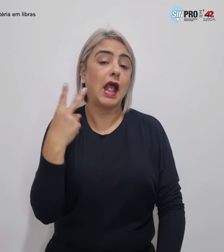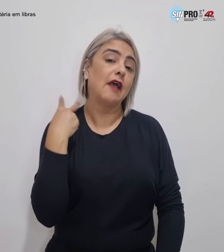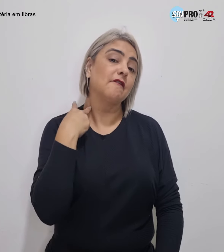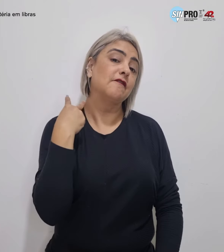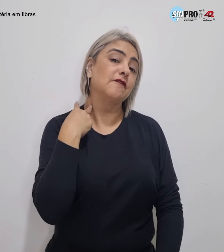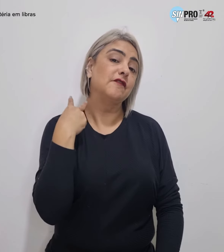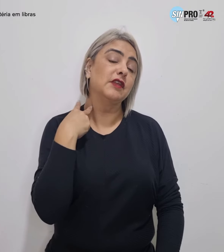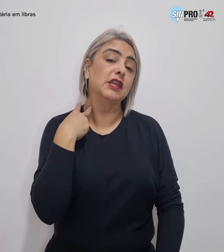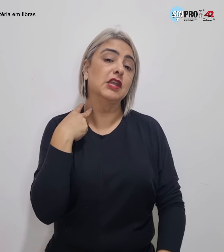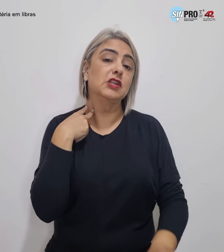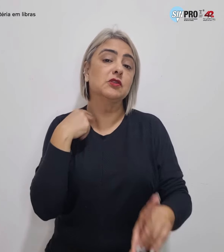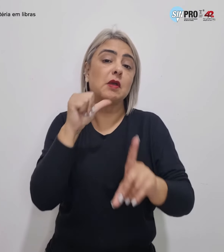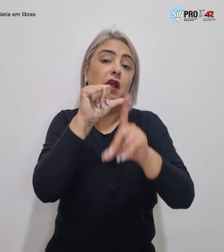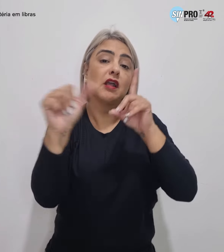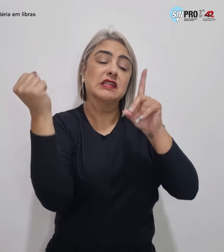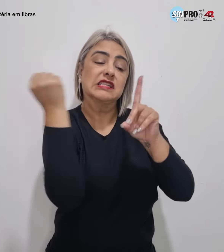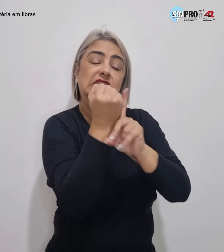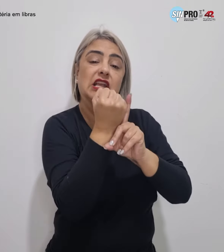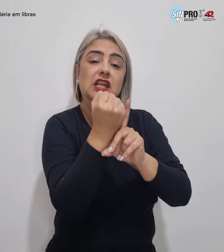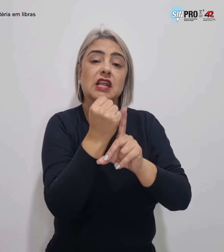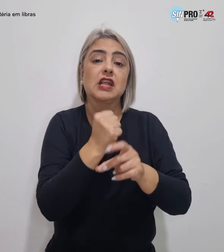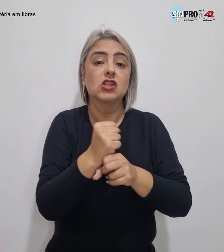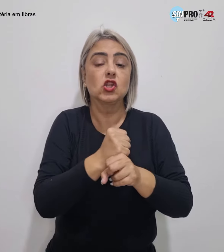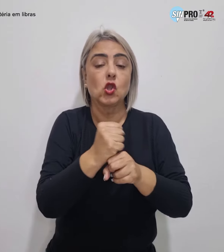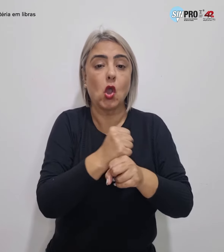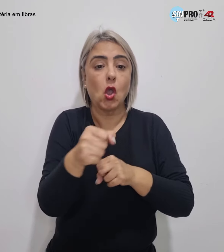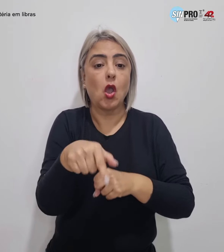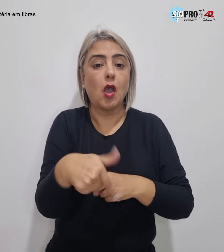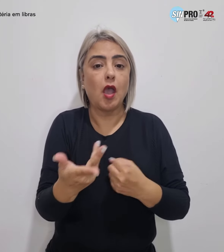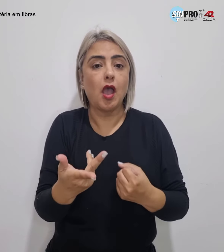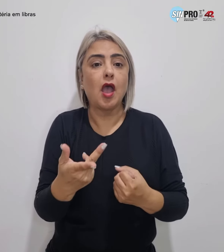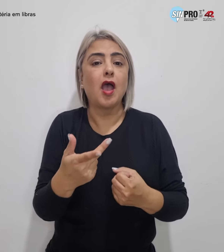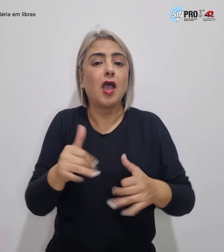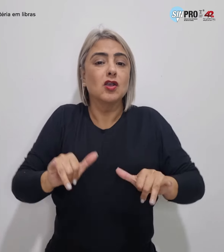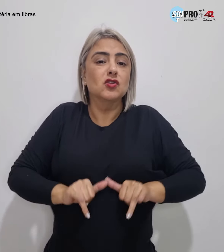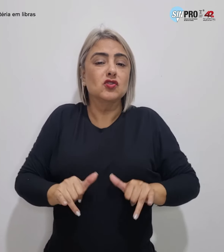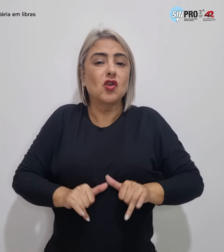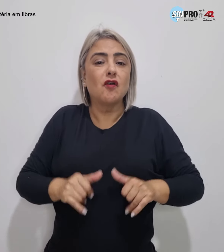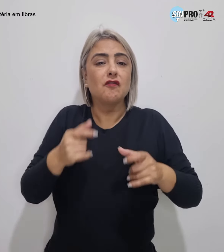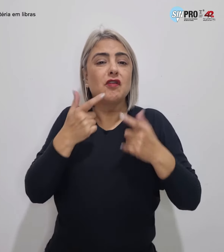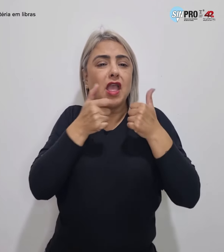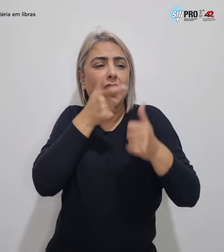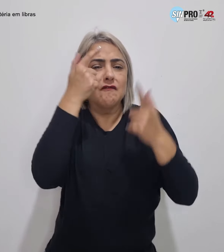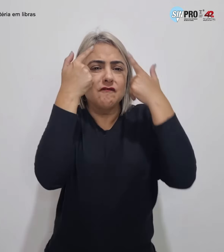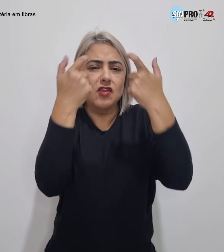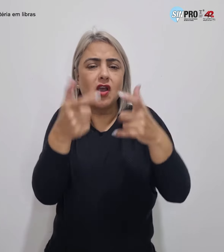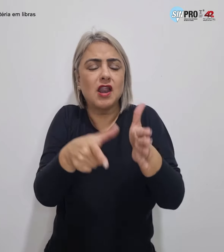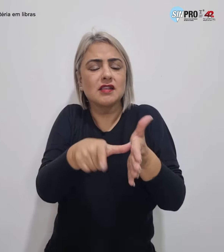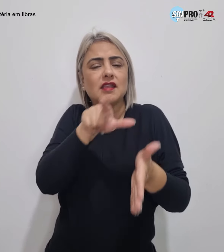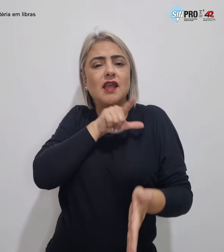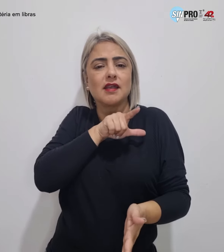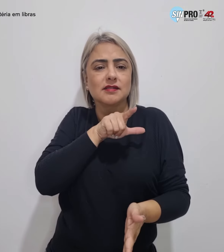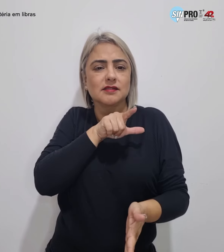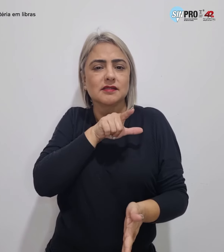de feminicídio deste ano sofreram agressões anteriores apuração do site